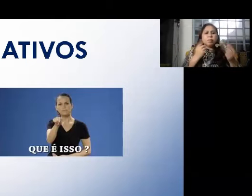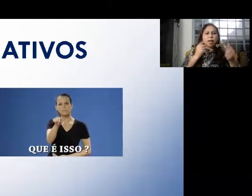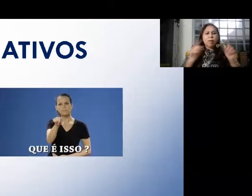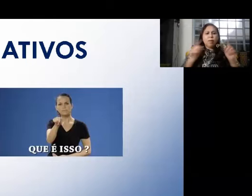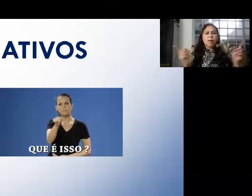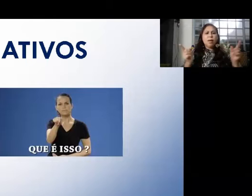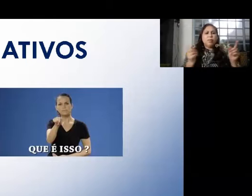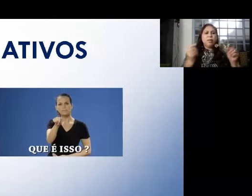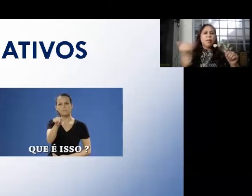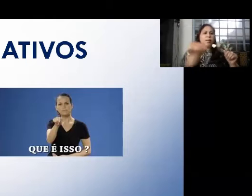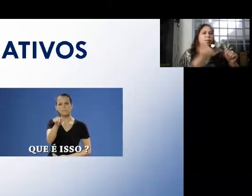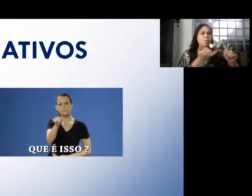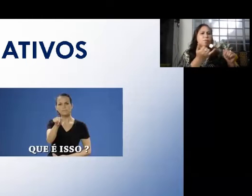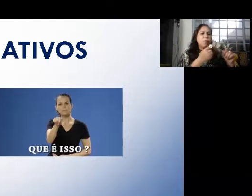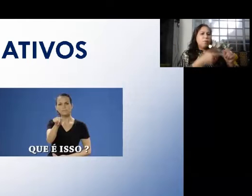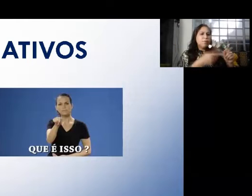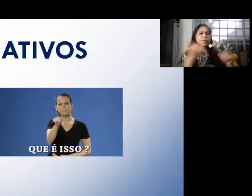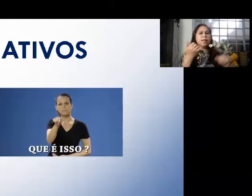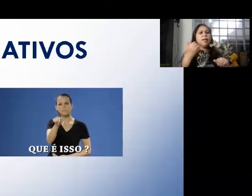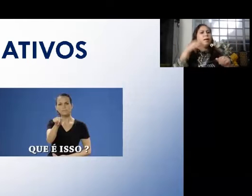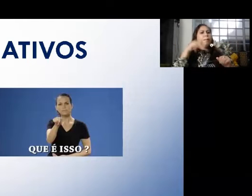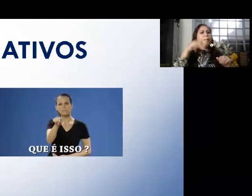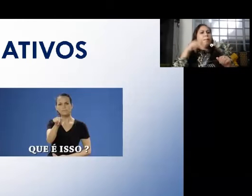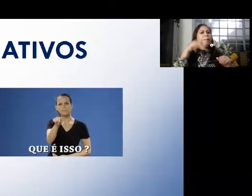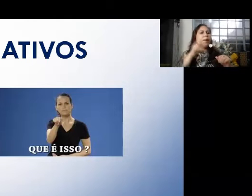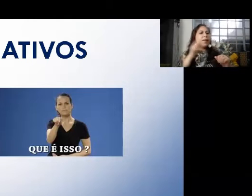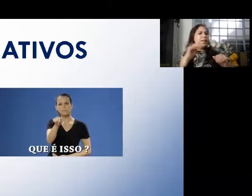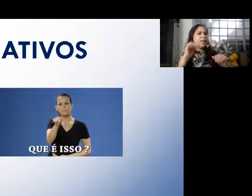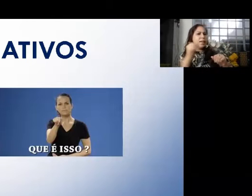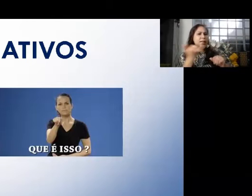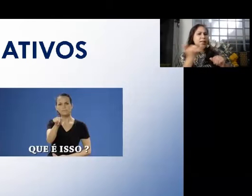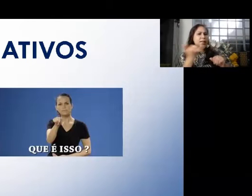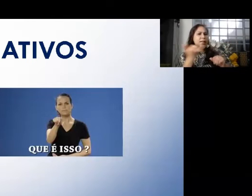estão dialogando, então eu vou, né? Maria